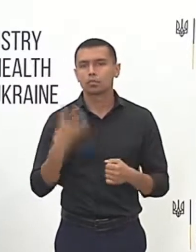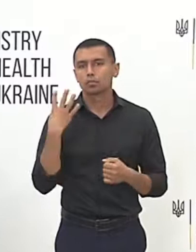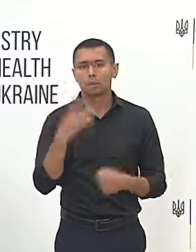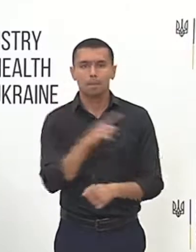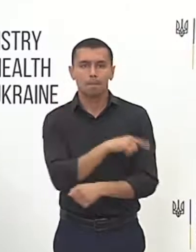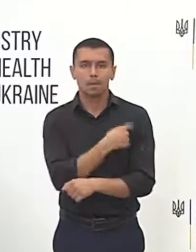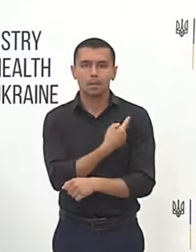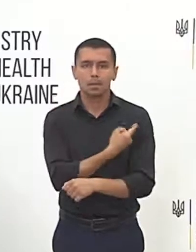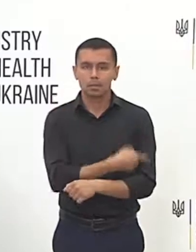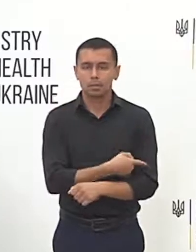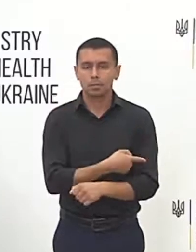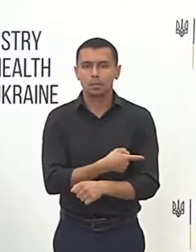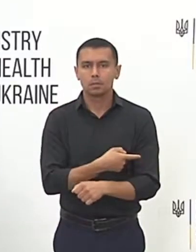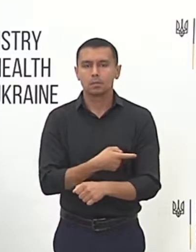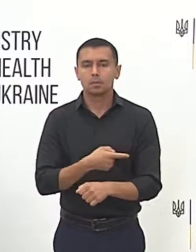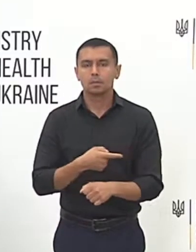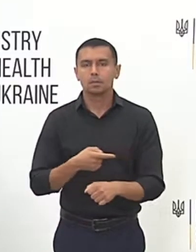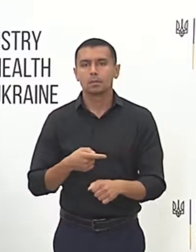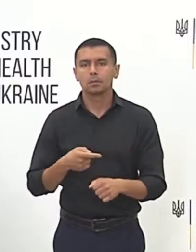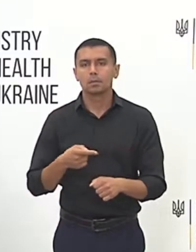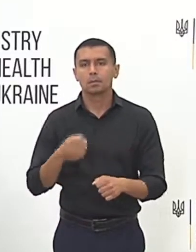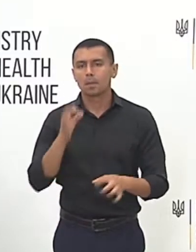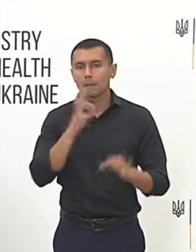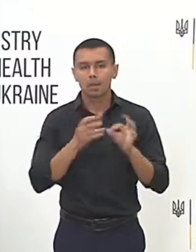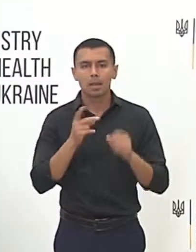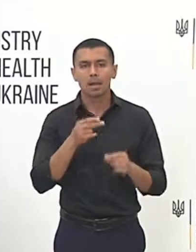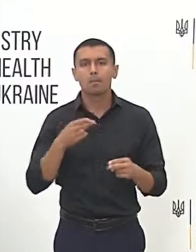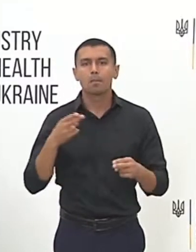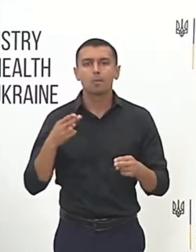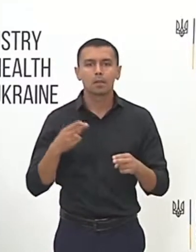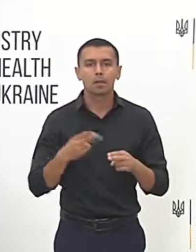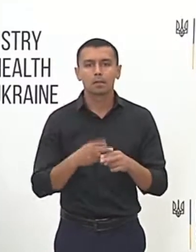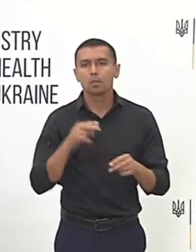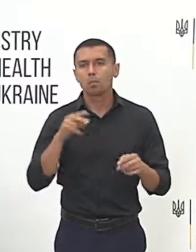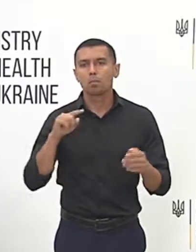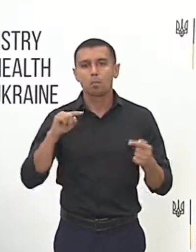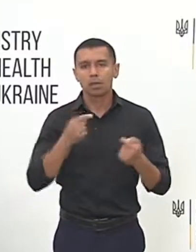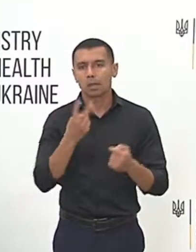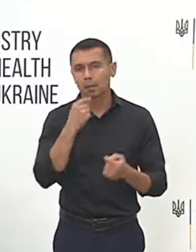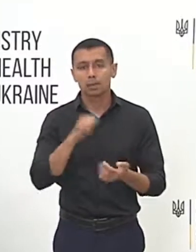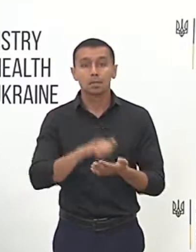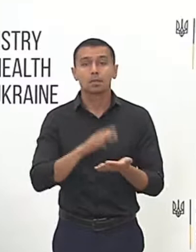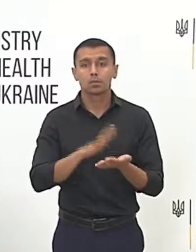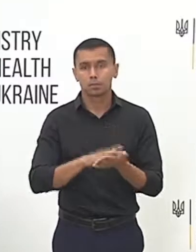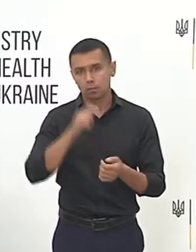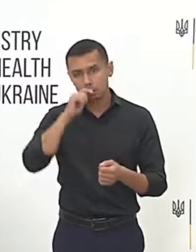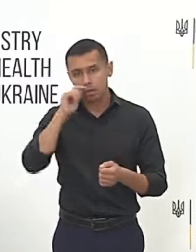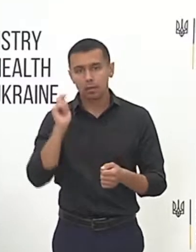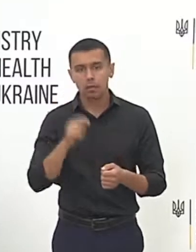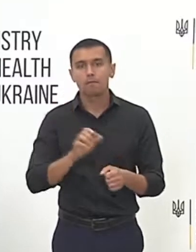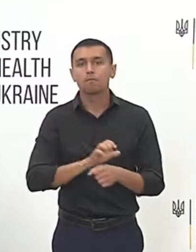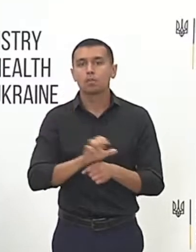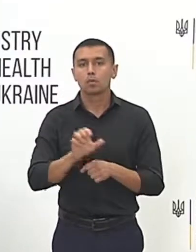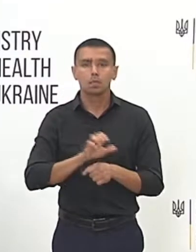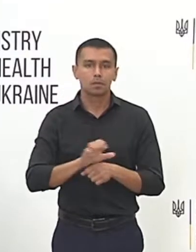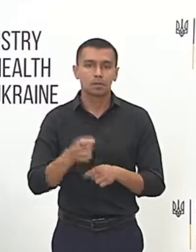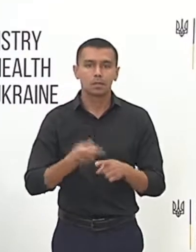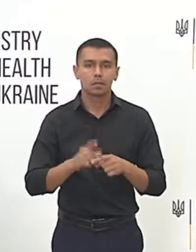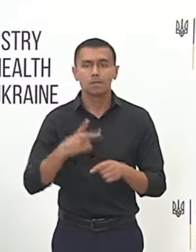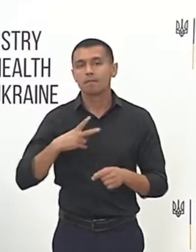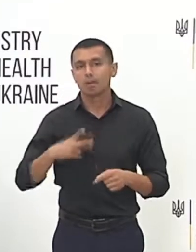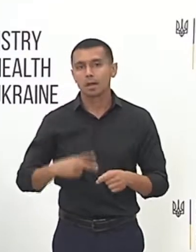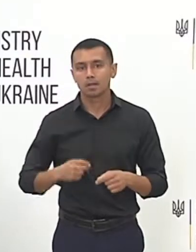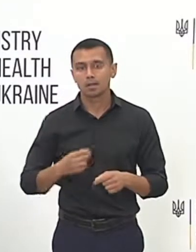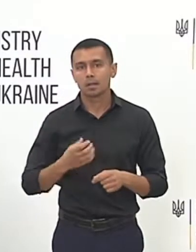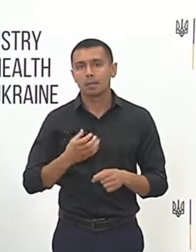4 медичні імунобіологічні препарати для імунопрофілактики проти грипу зареєстровані в Україні. Виробництва – це